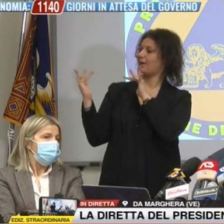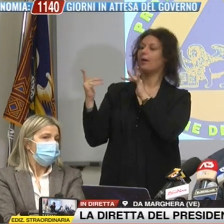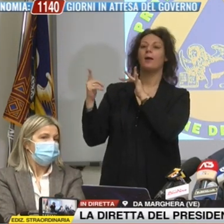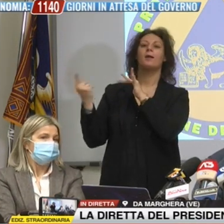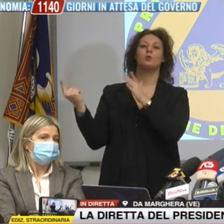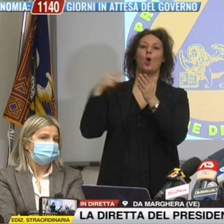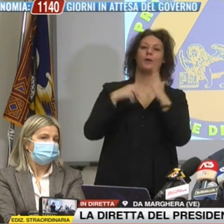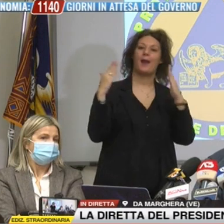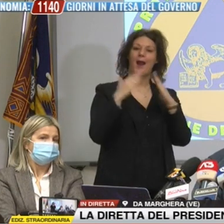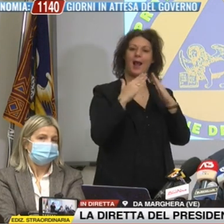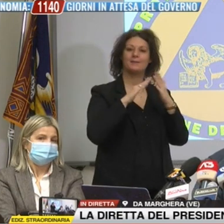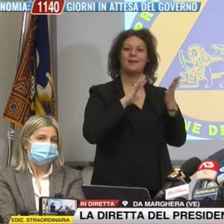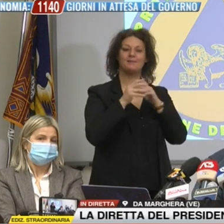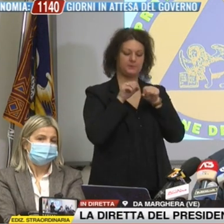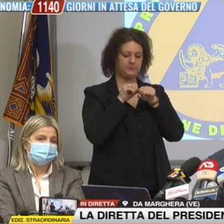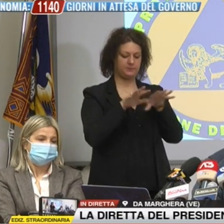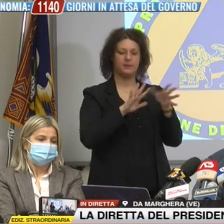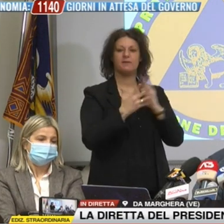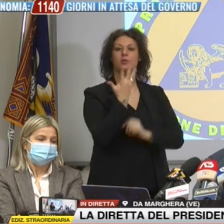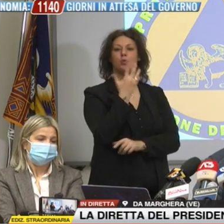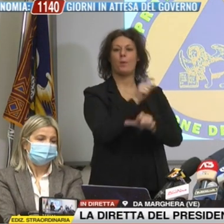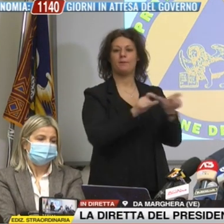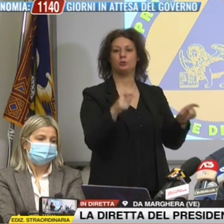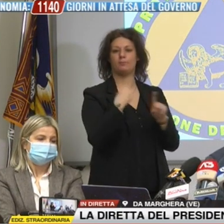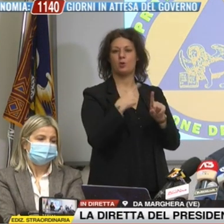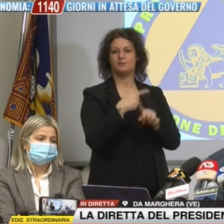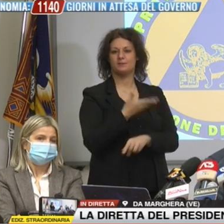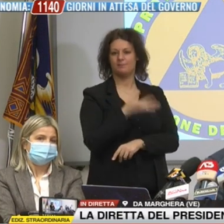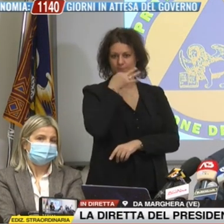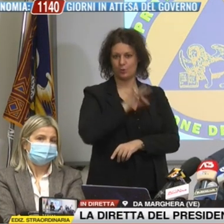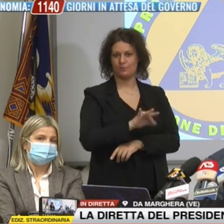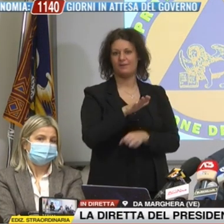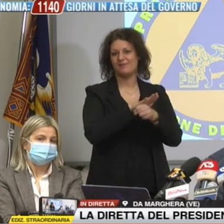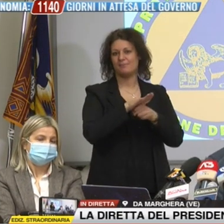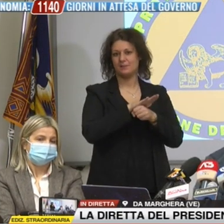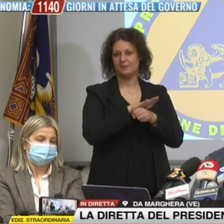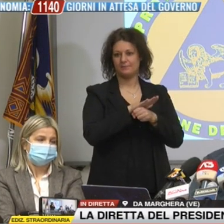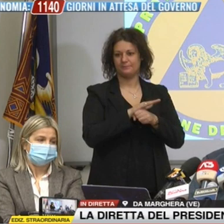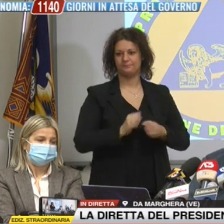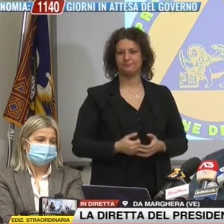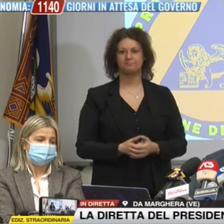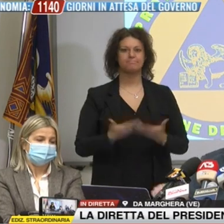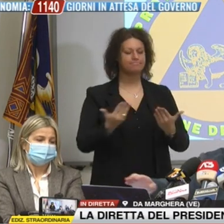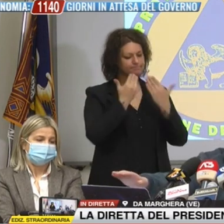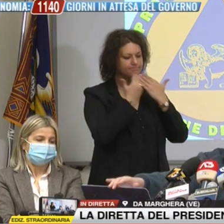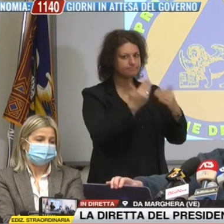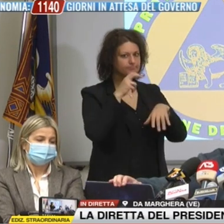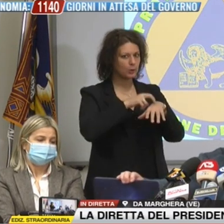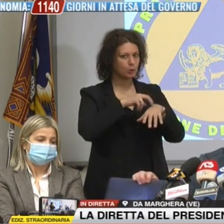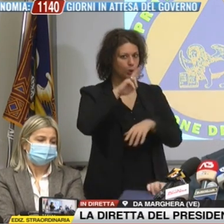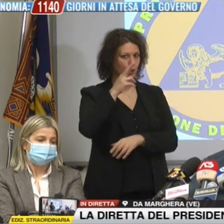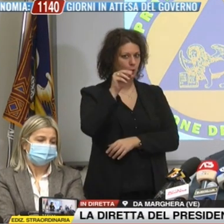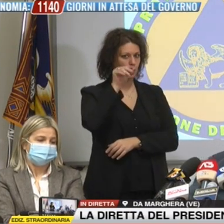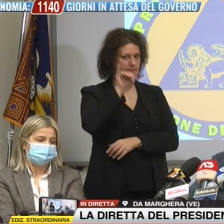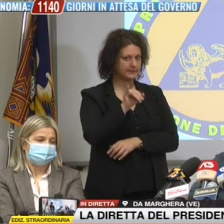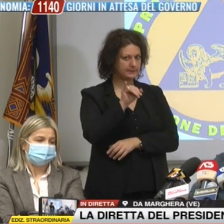5, 6 persone. Questo è il problema. Io ringrazierei il dottor Rosi, lo lascerei